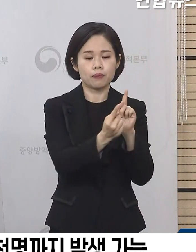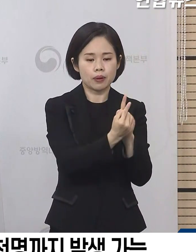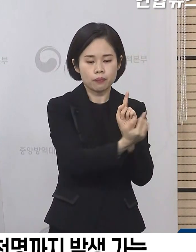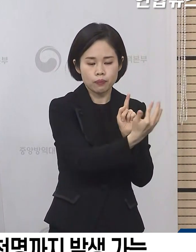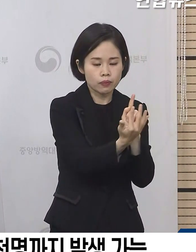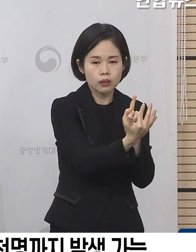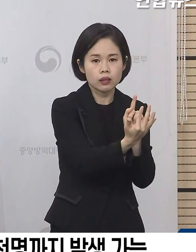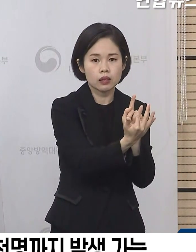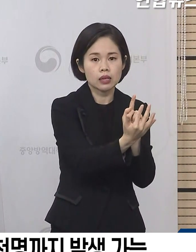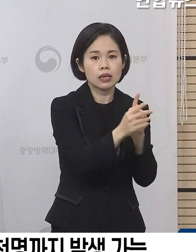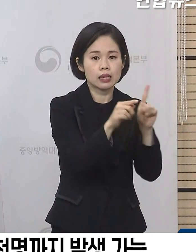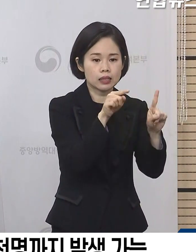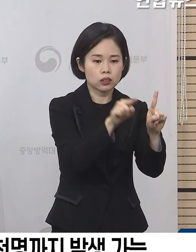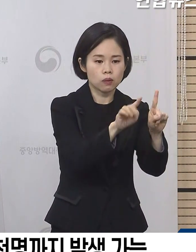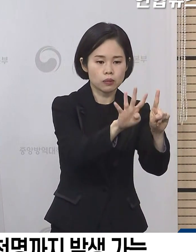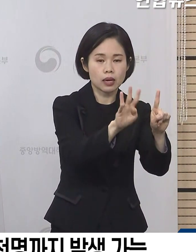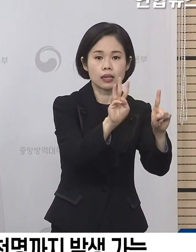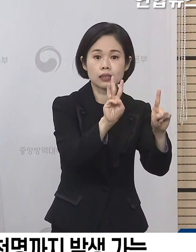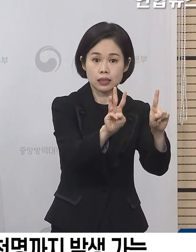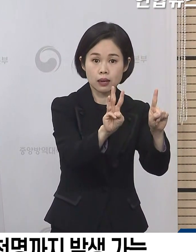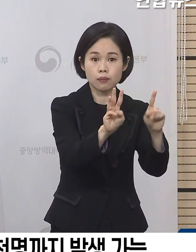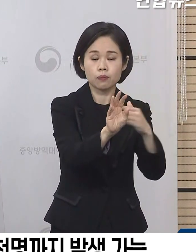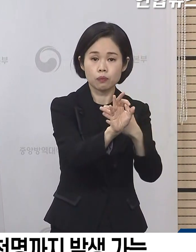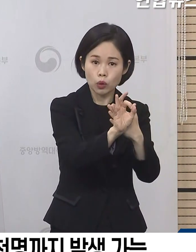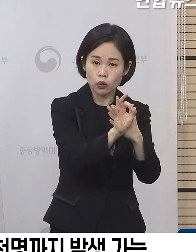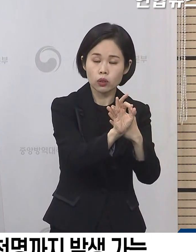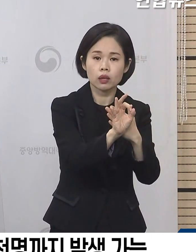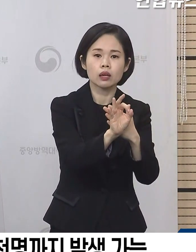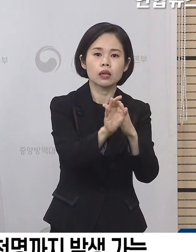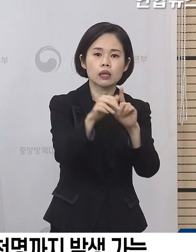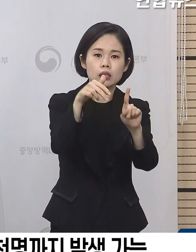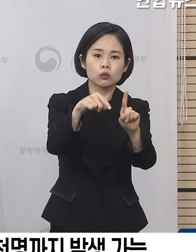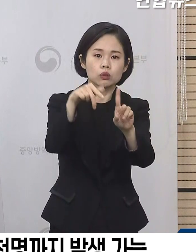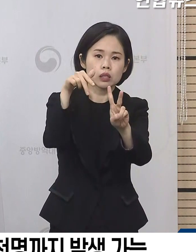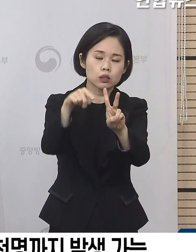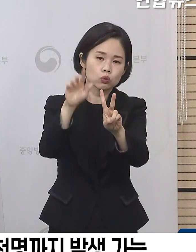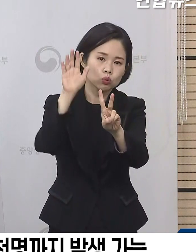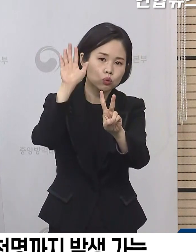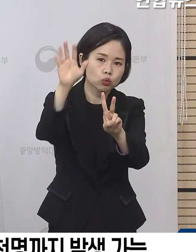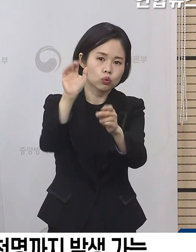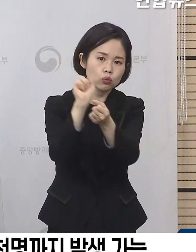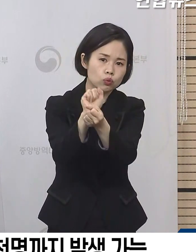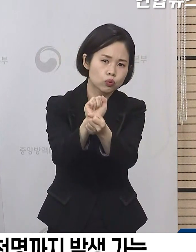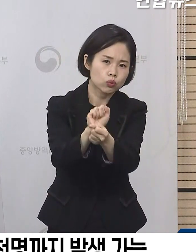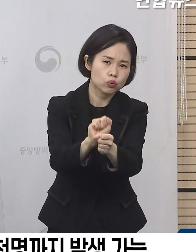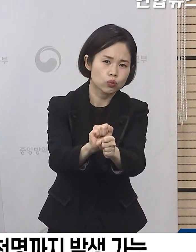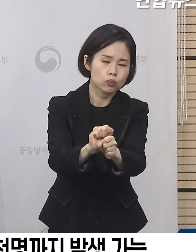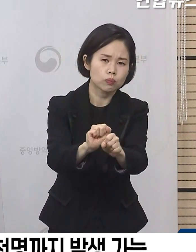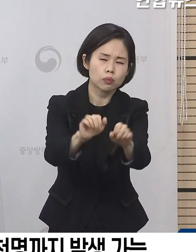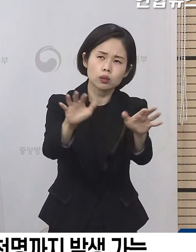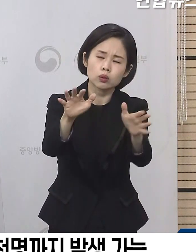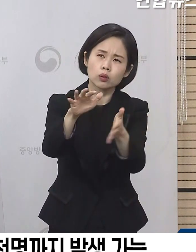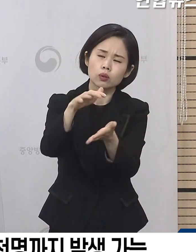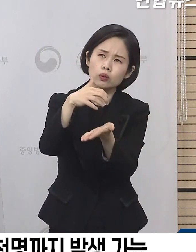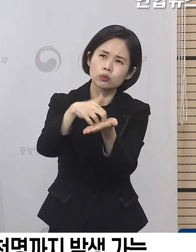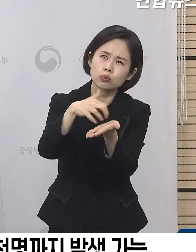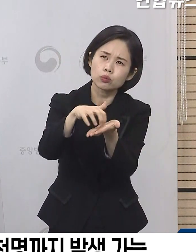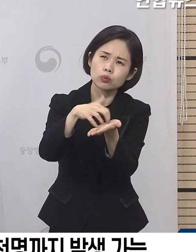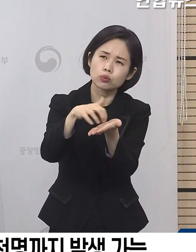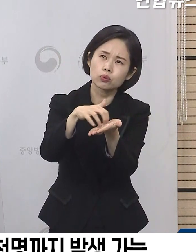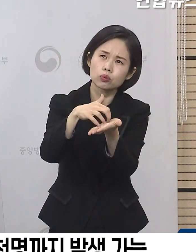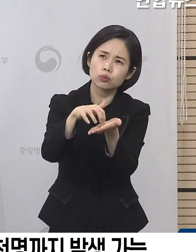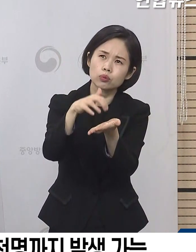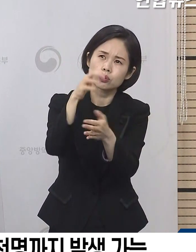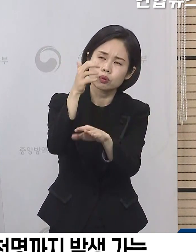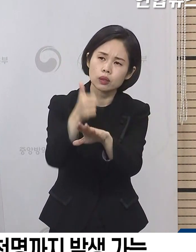1.43 일 경우에 1주 네 이제 2주 후에 감염자가 얼마정도가 생기는 얀은 것을 단순 계산을 해보면